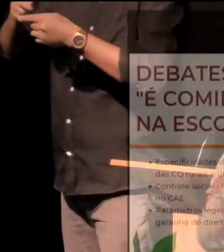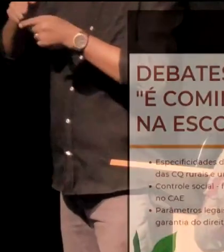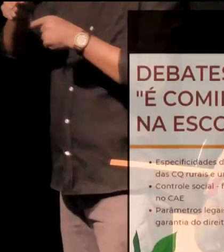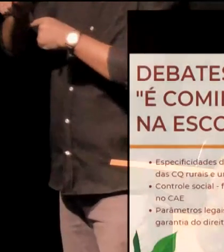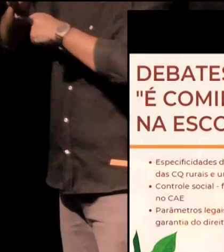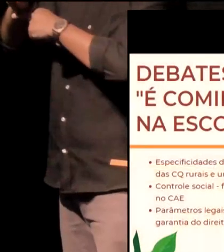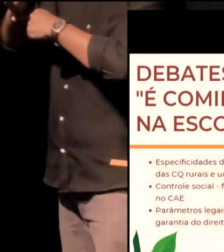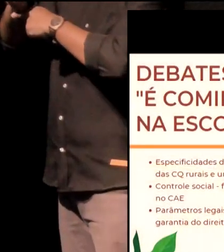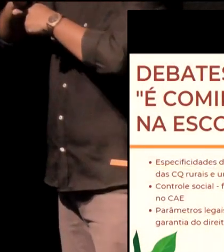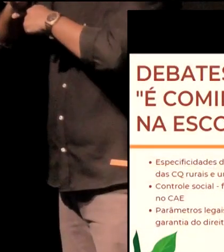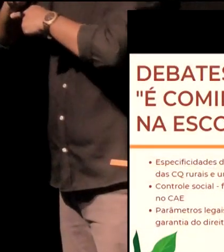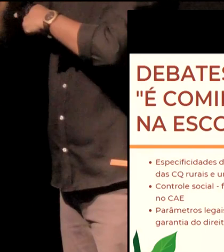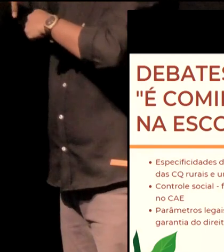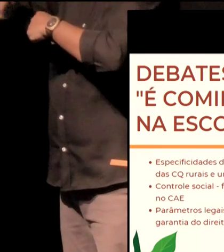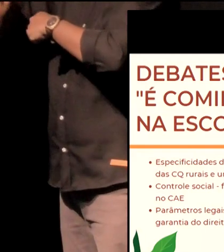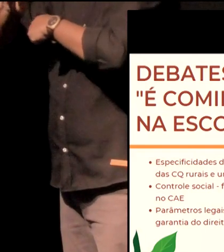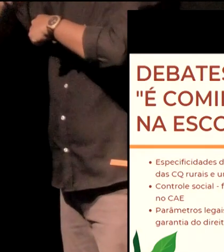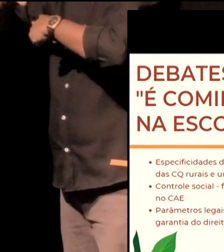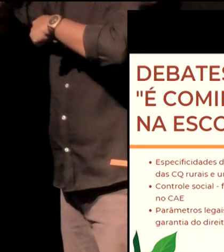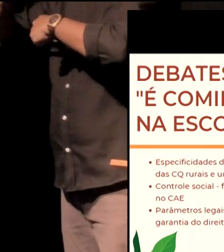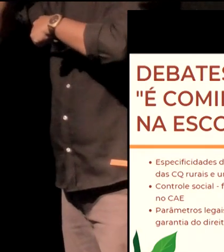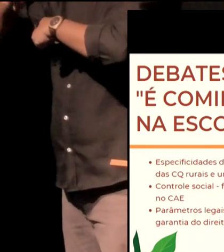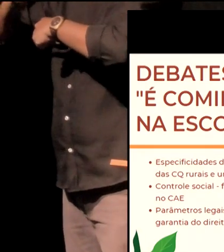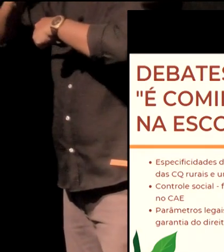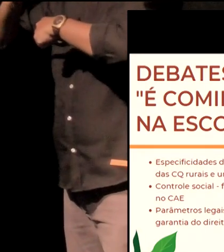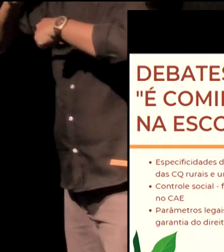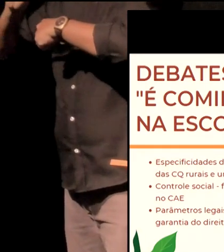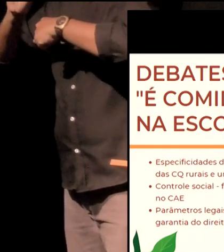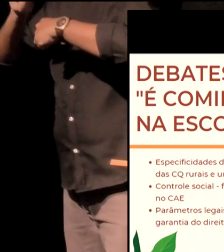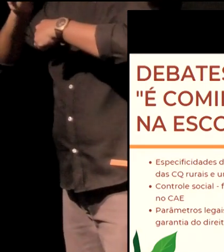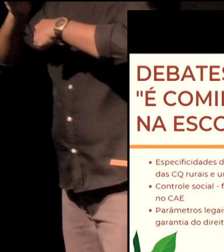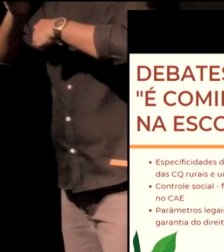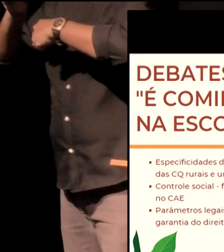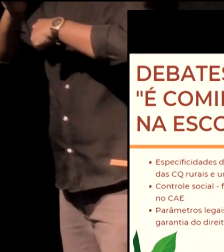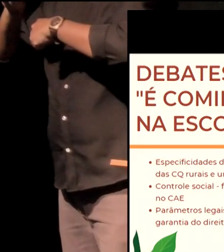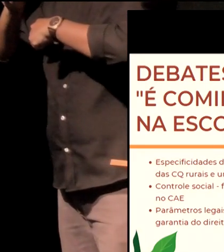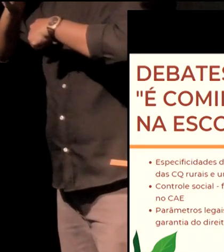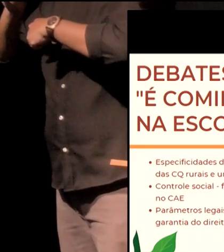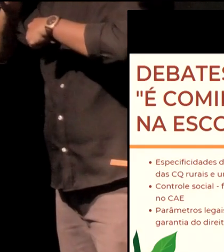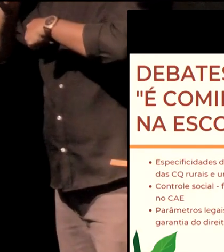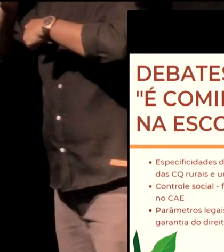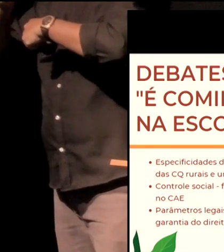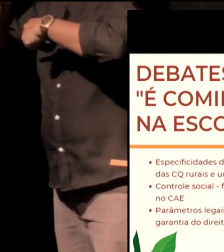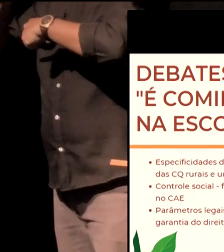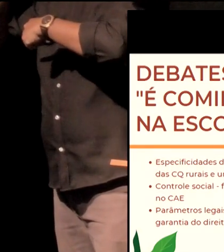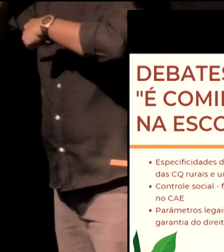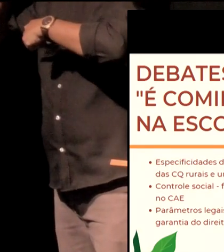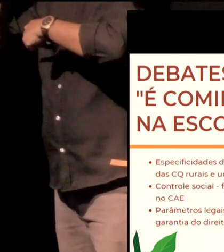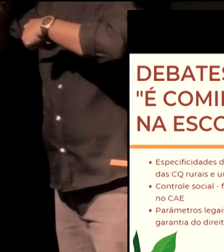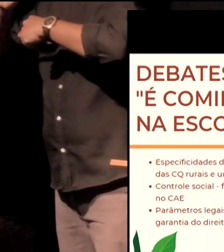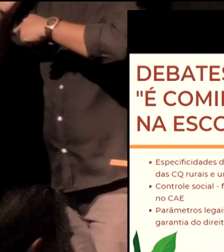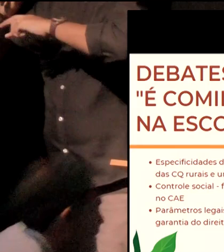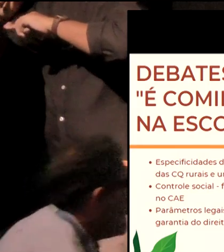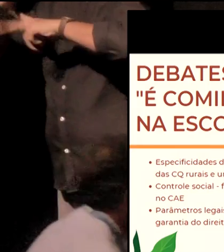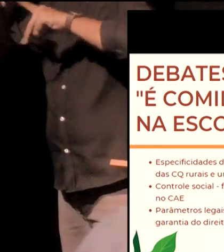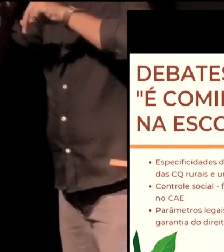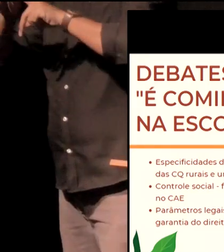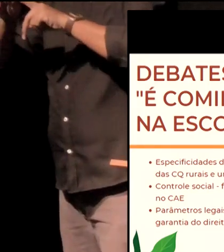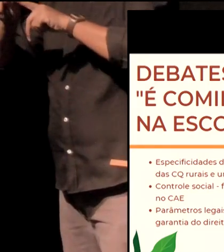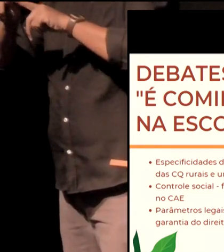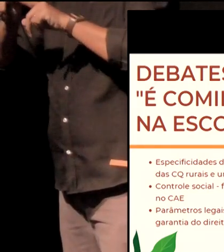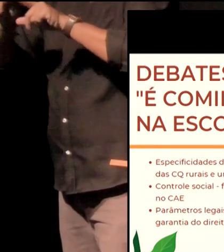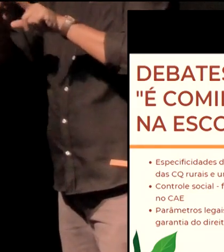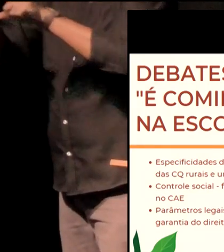Urbano é muito diferente do de um quilombo é rural é dos quilombos rurais